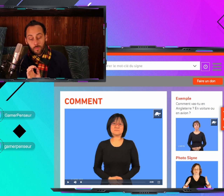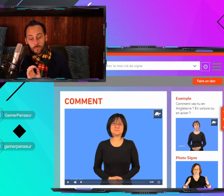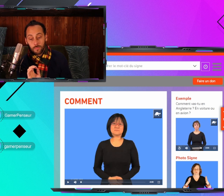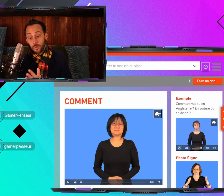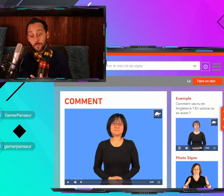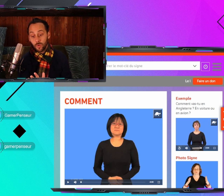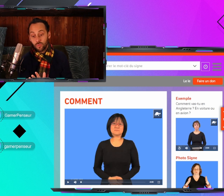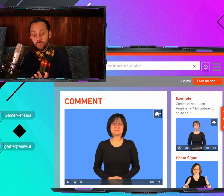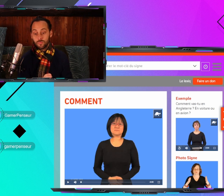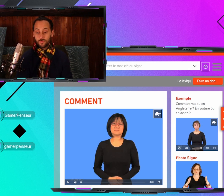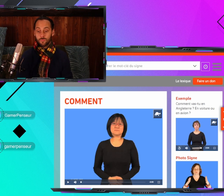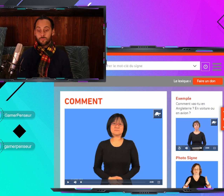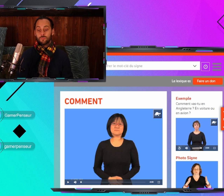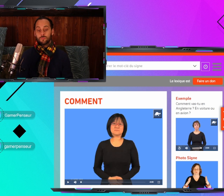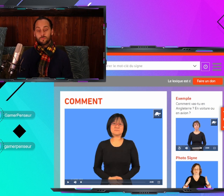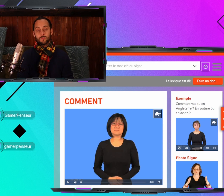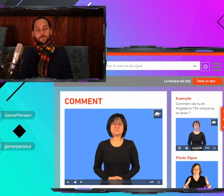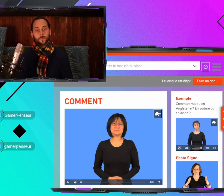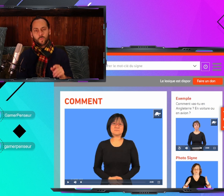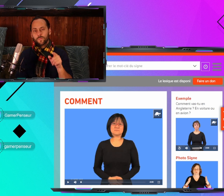avion. Il n'y a même pas le où.